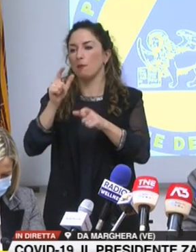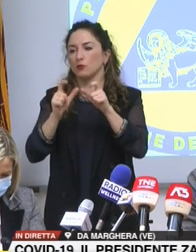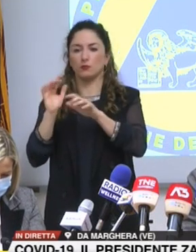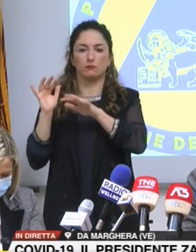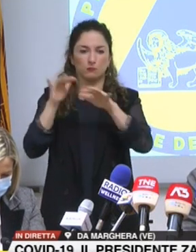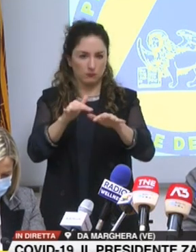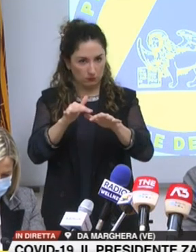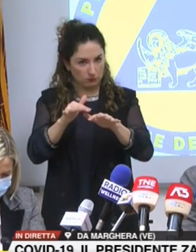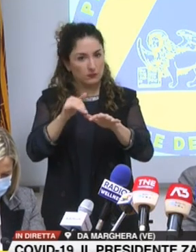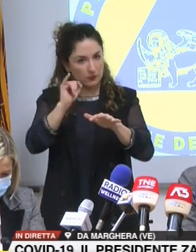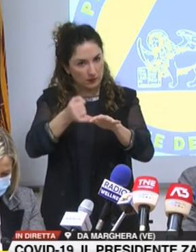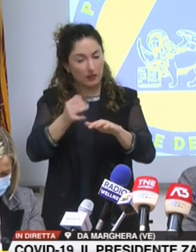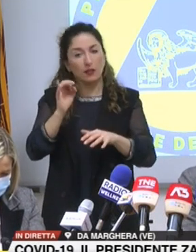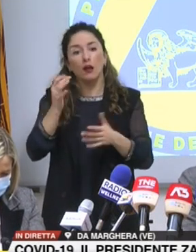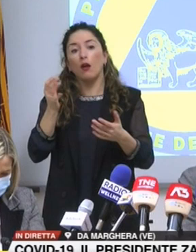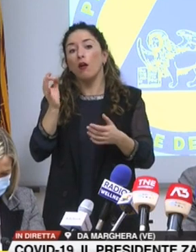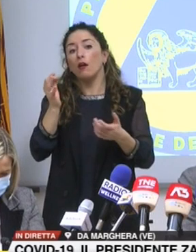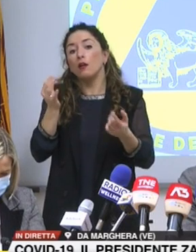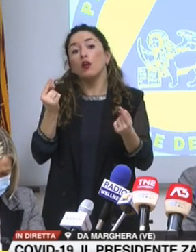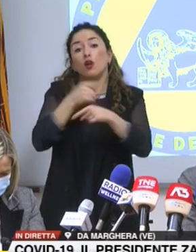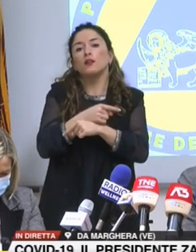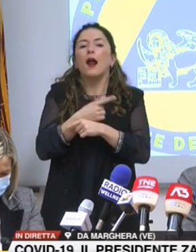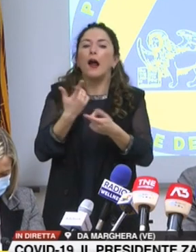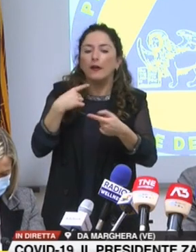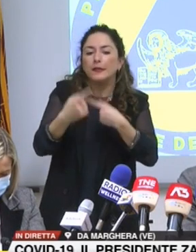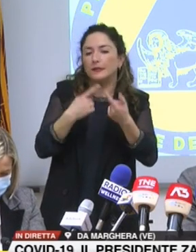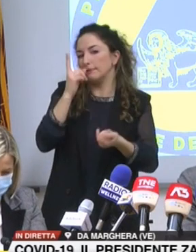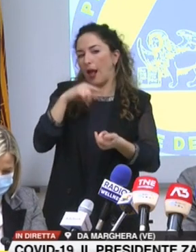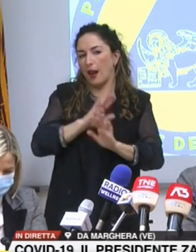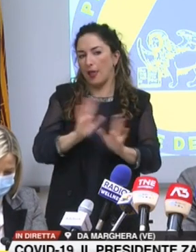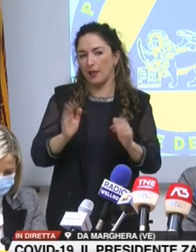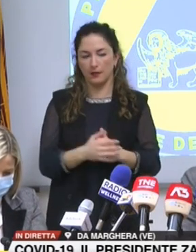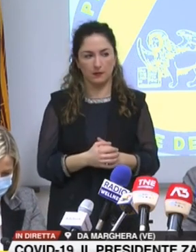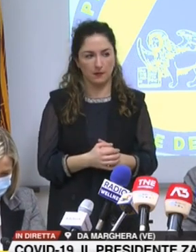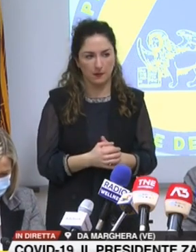no, immagino che la situazione va a finire male.